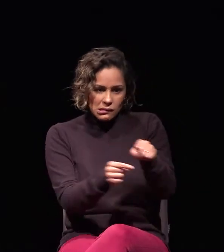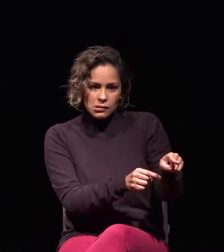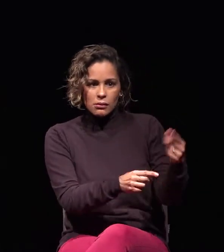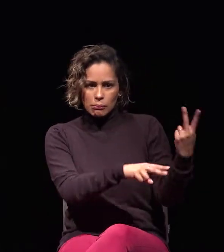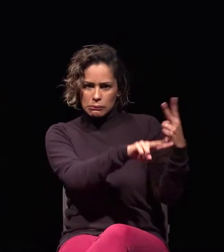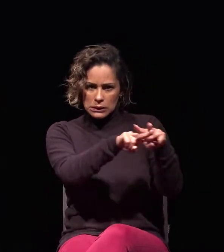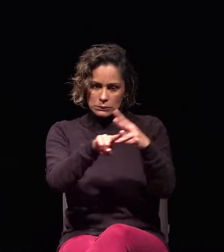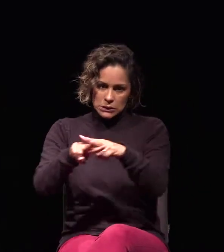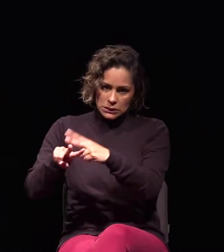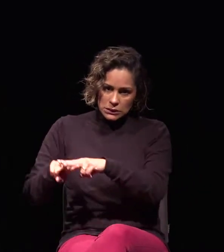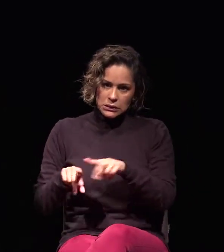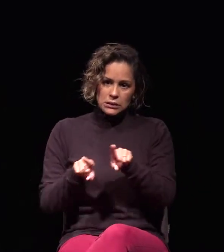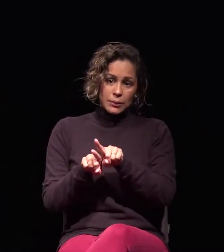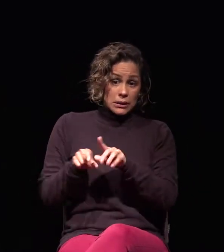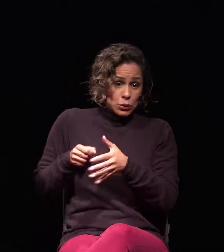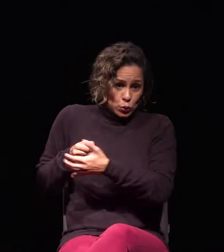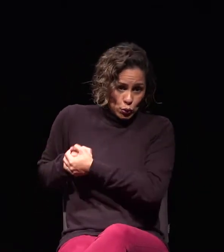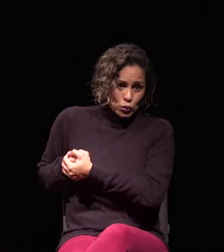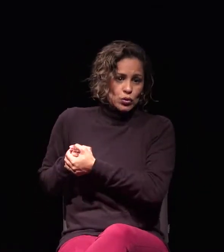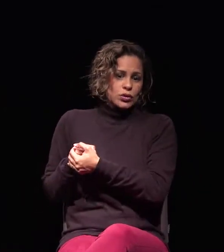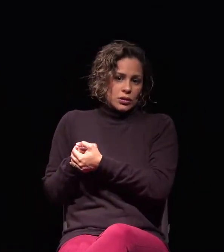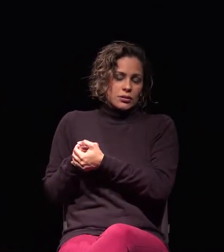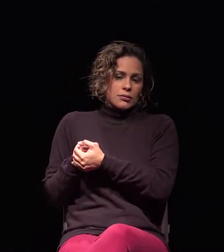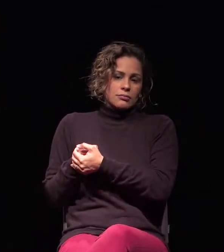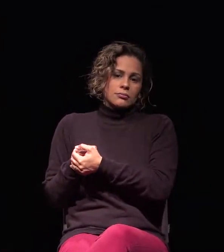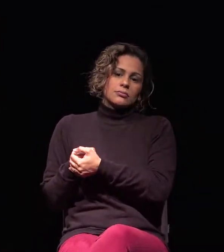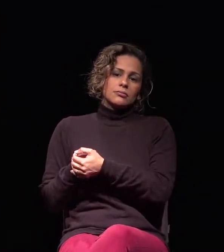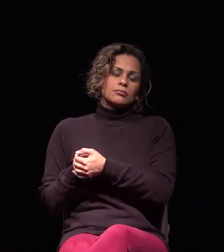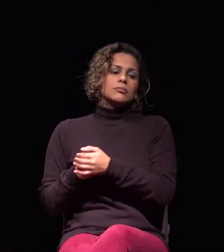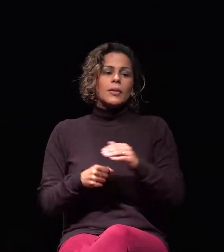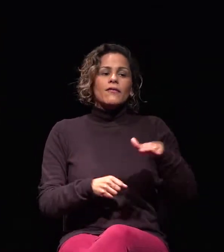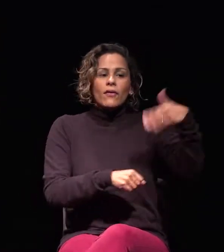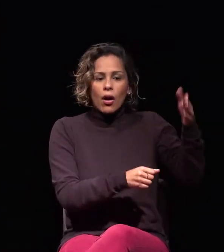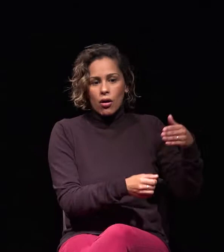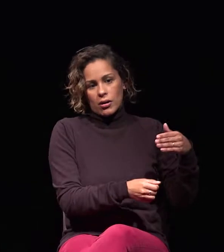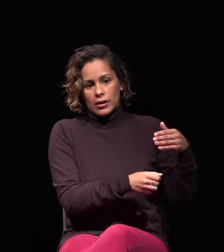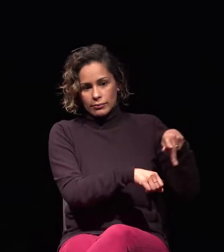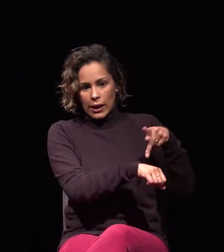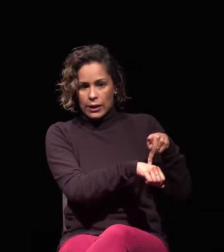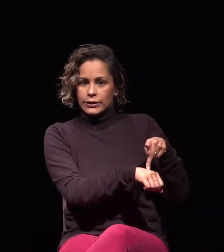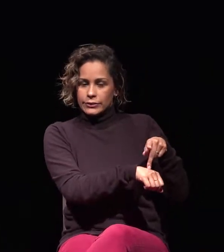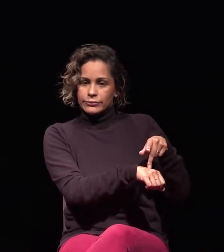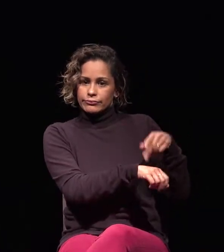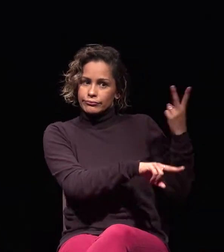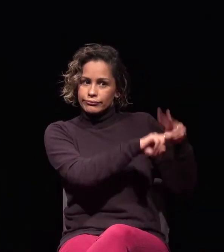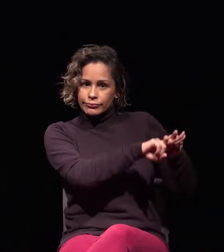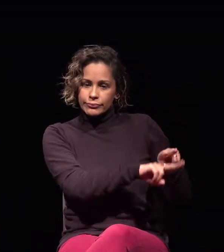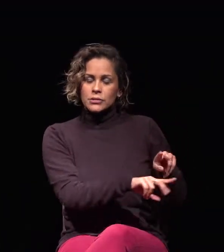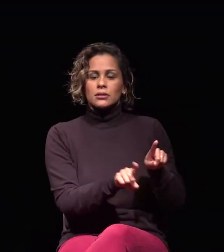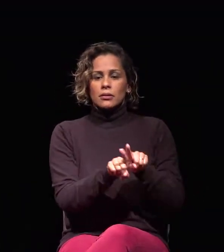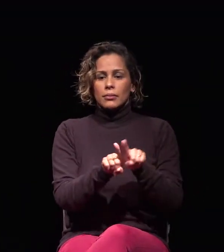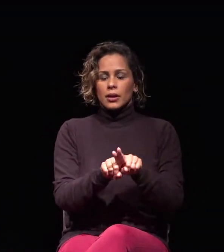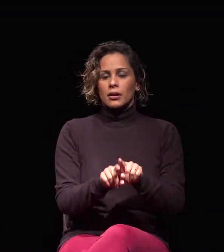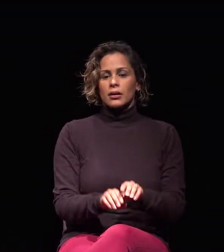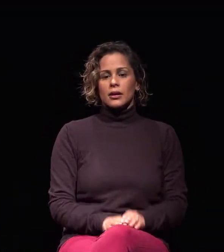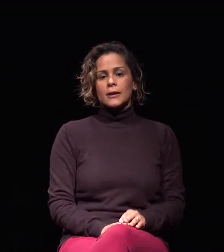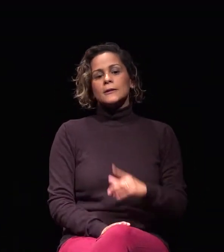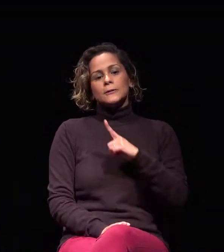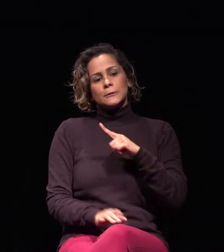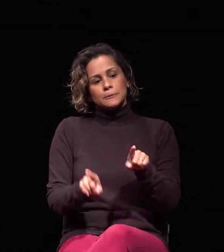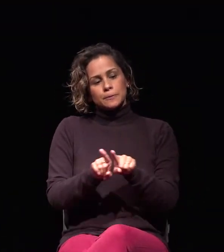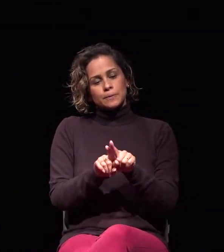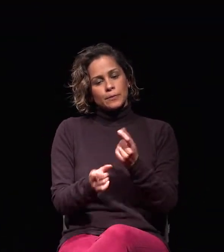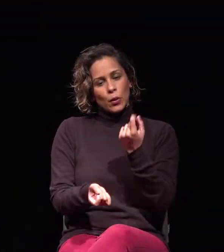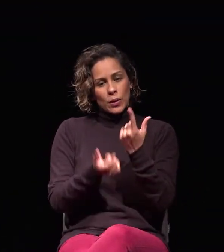e clandestinas e exiladas. Nós lutávamos, algumas mulheres do custo, que chamava custo de vida,